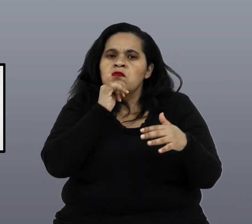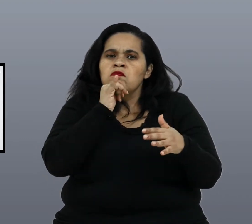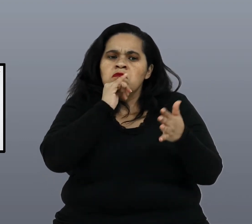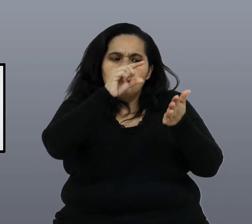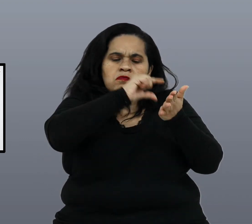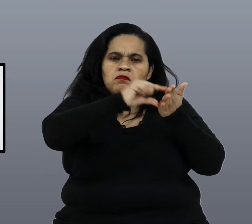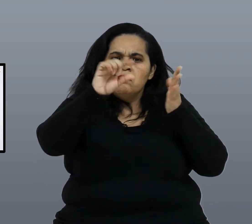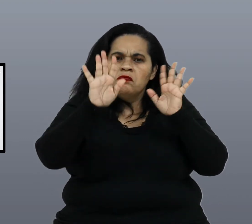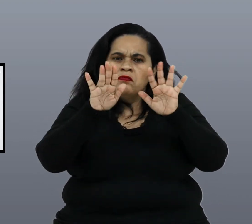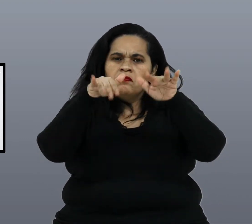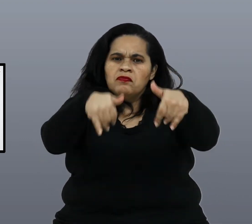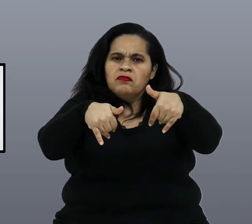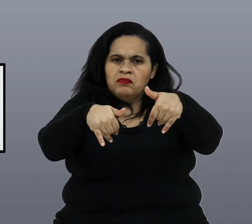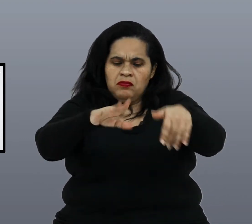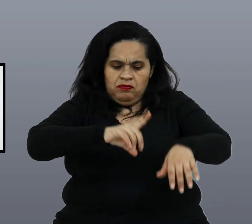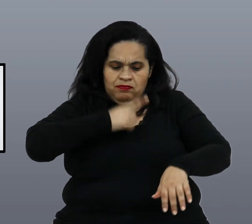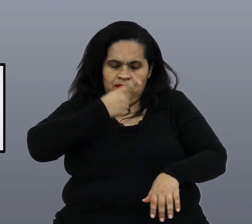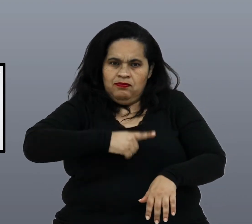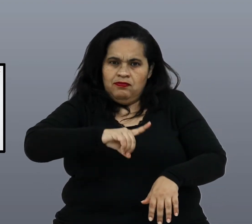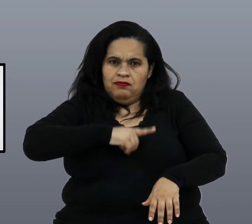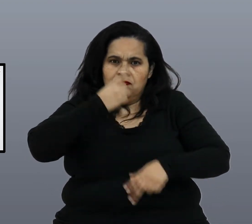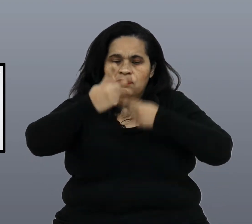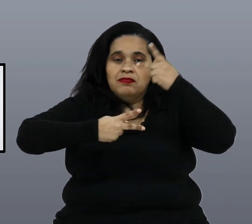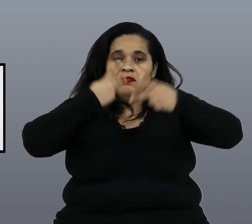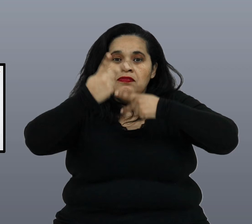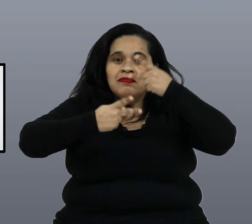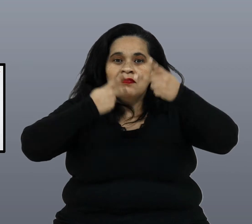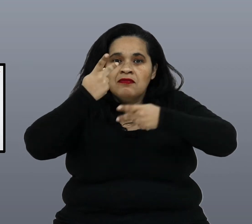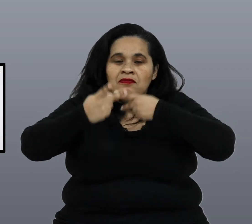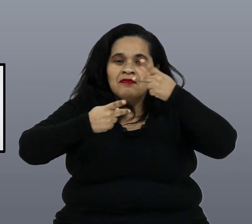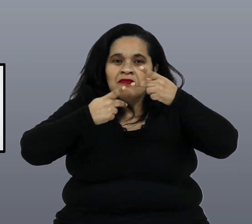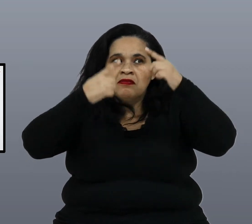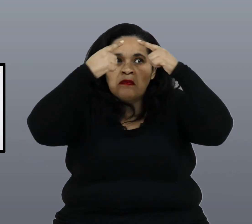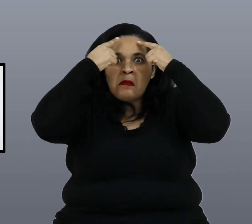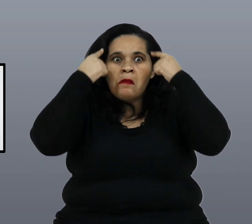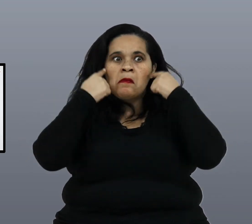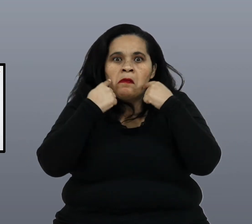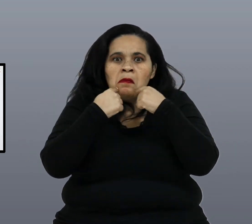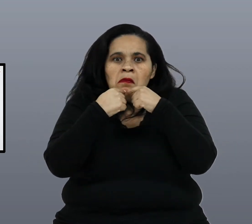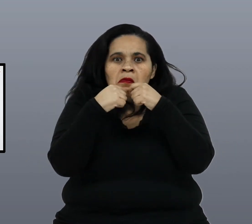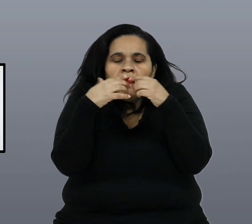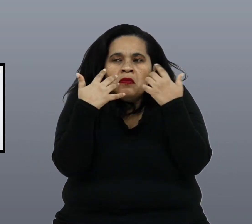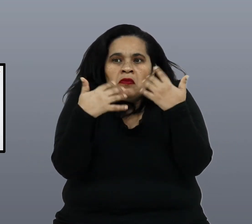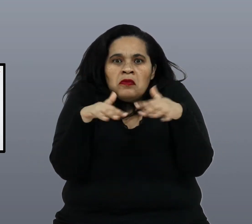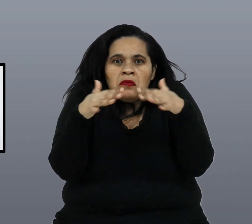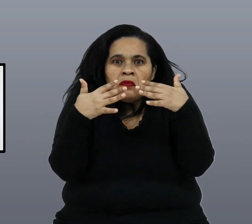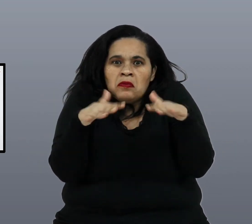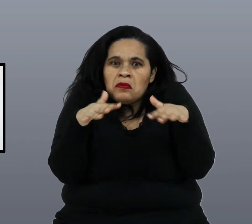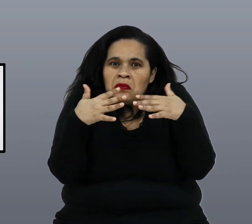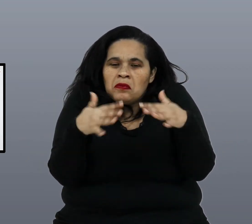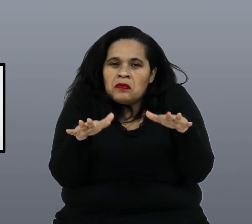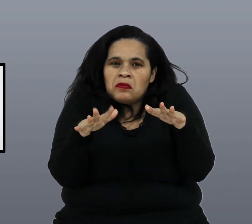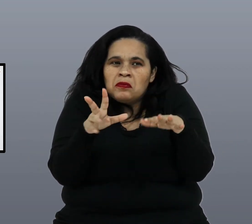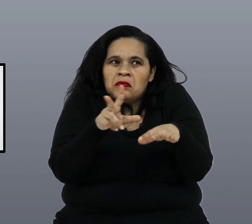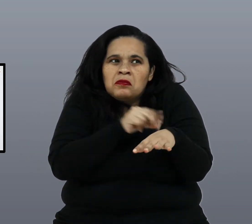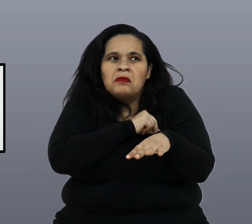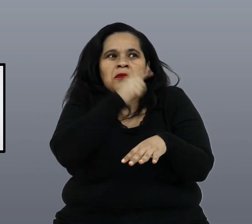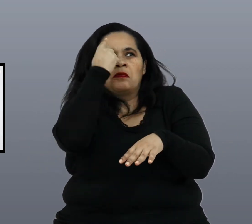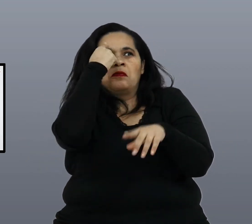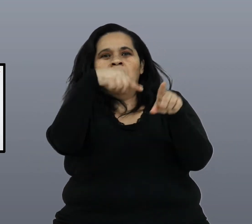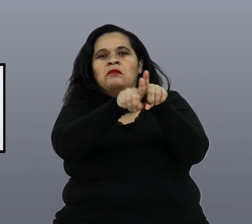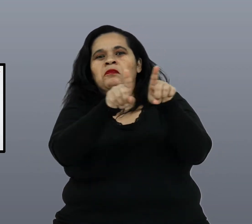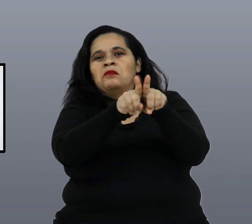texto, quando Daniel fala assim, eu fiquei pálido. Eu imagino se eu estivesse vendo um animal desse, eu acho que eu não ficaria diferente, né?